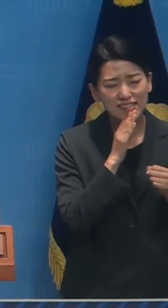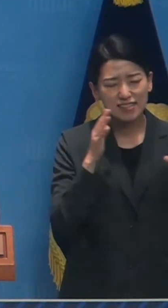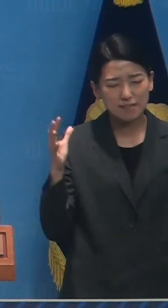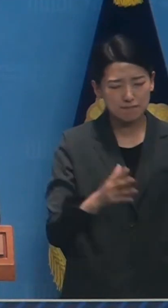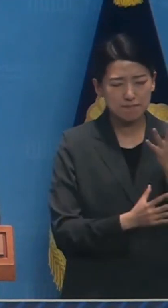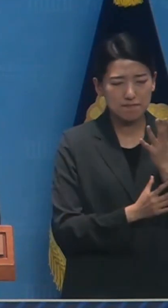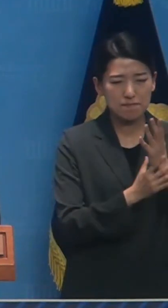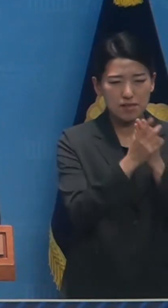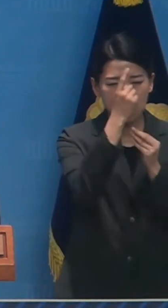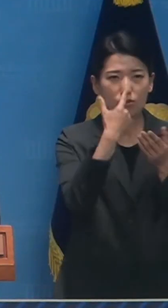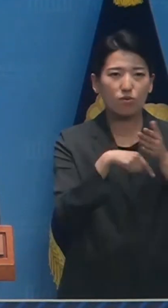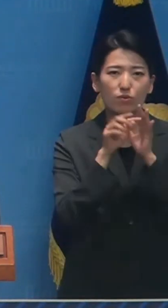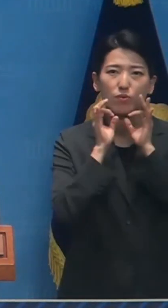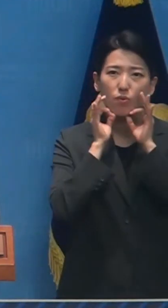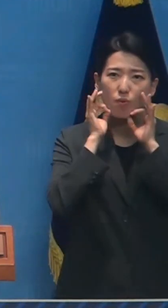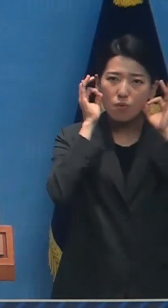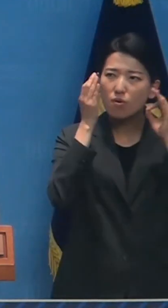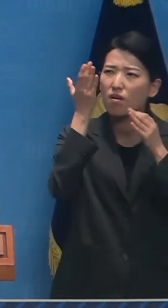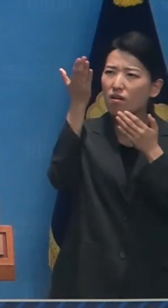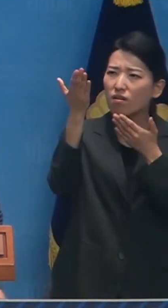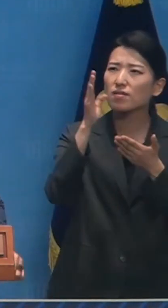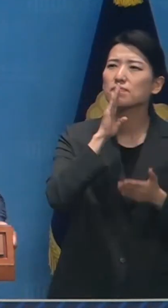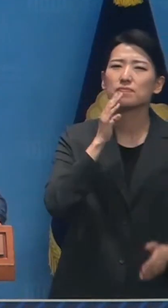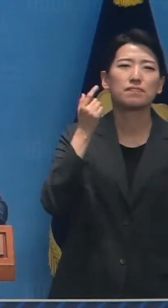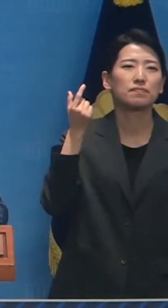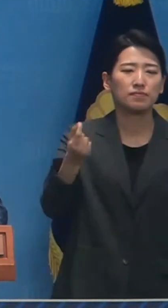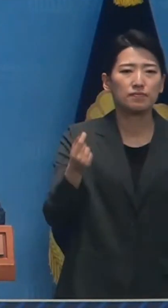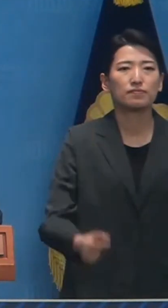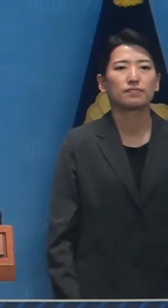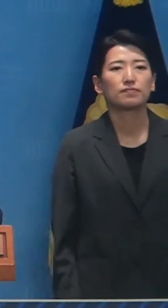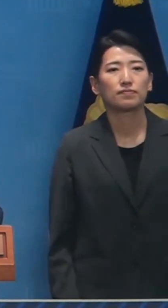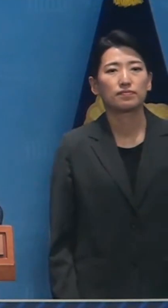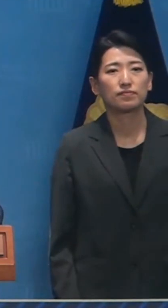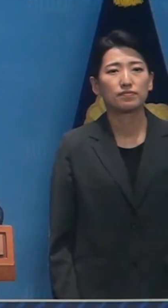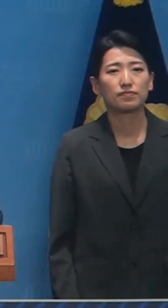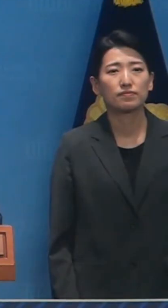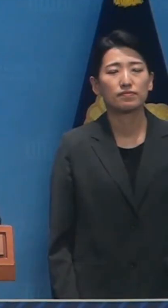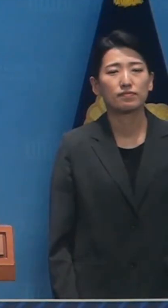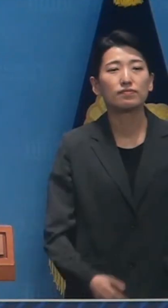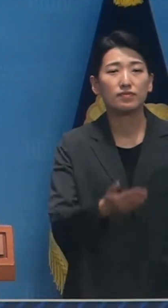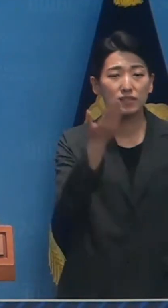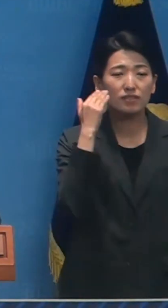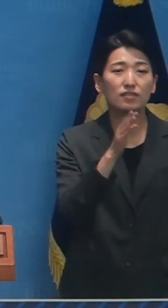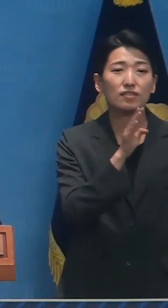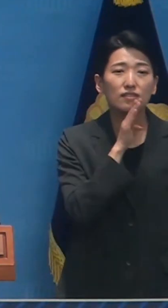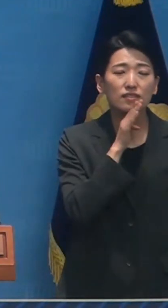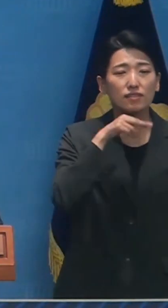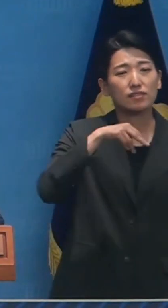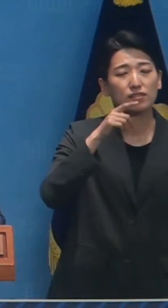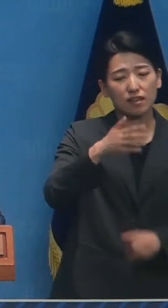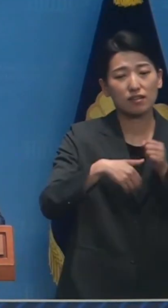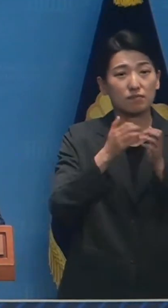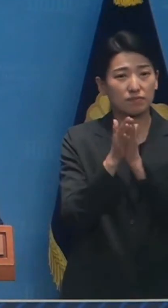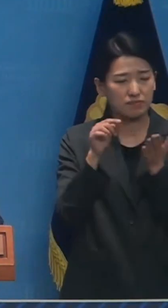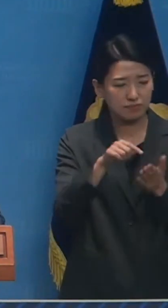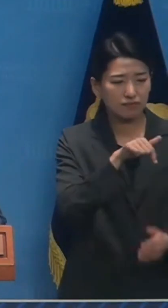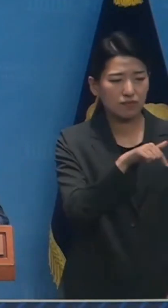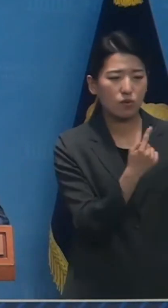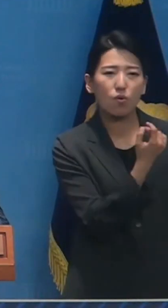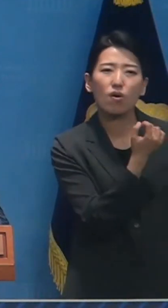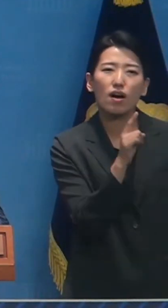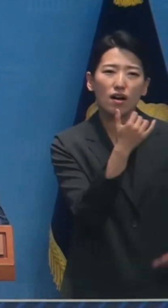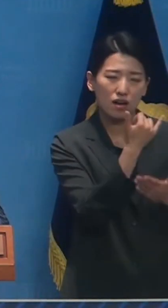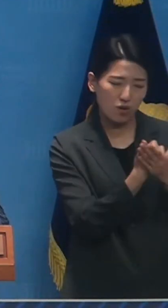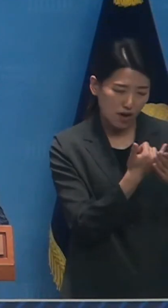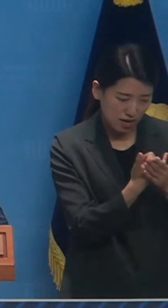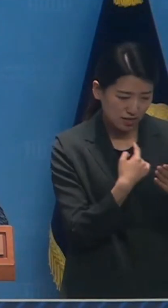노력하고 있음을 목도하게 된다. 동서의 복음의 진리 성서에 보면 고아를 신원하라는 명령이